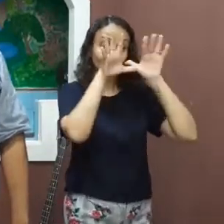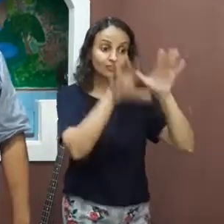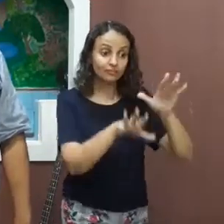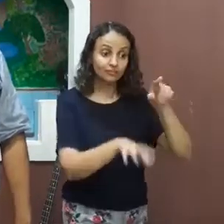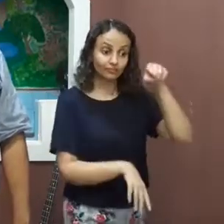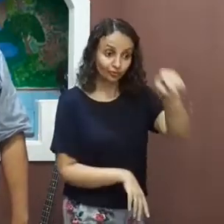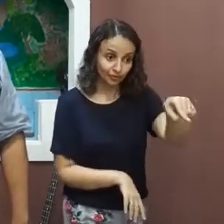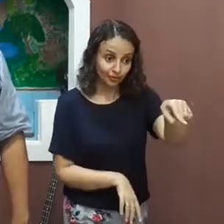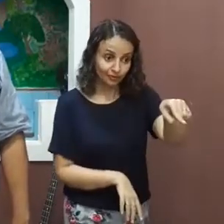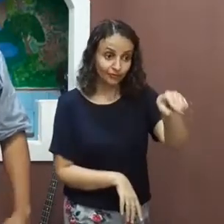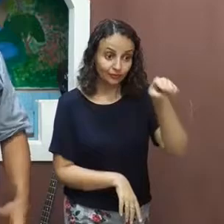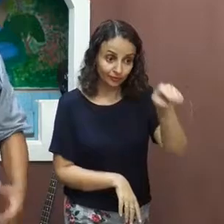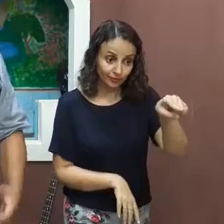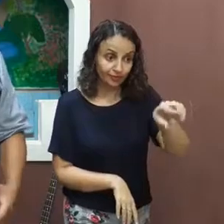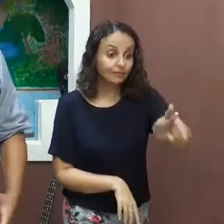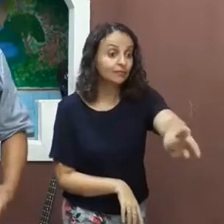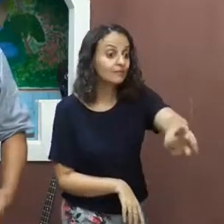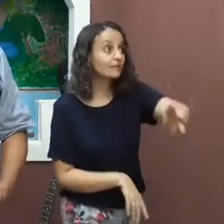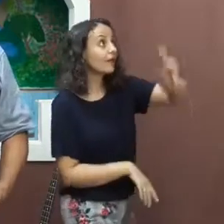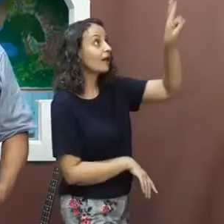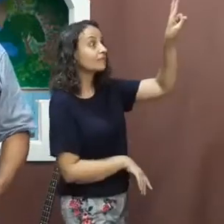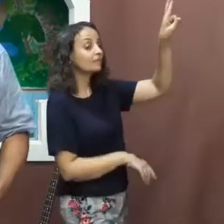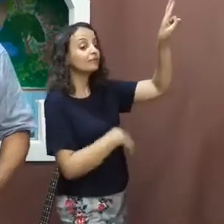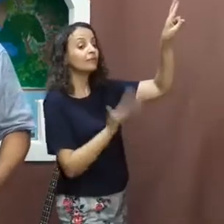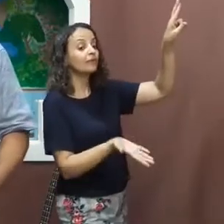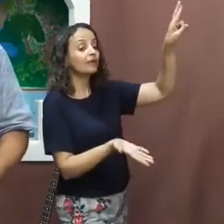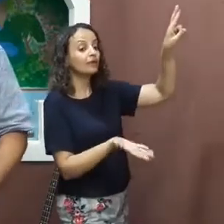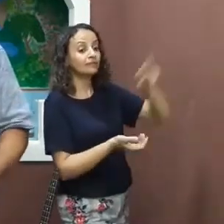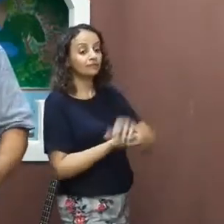você tem